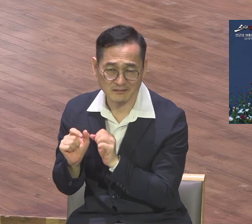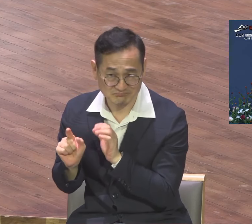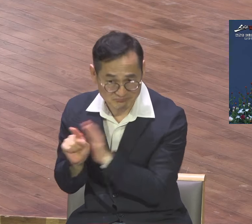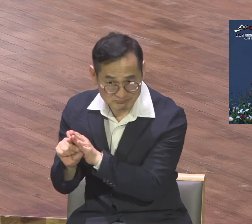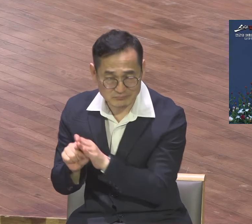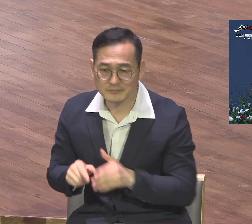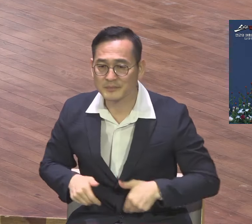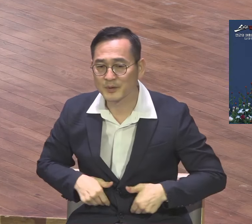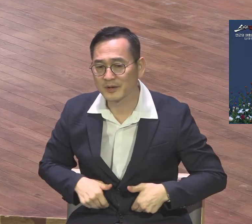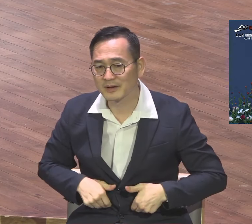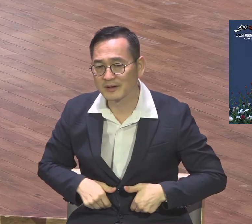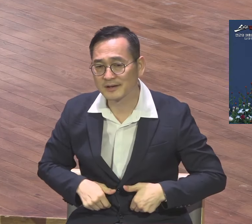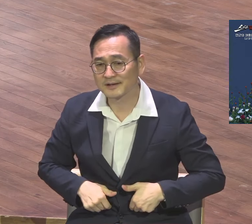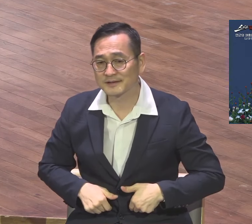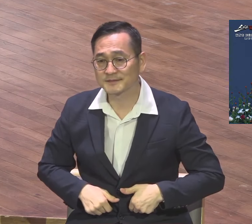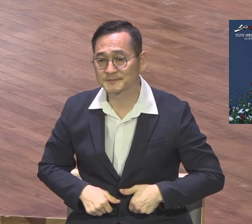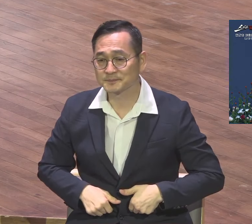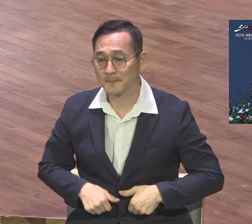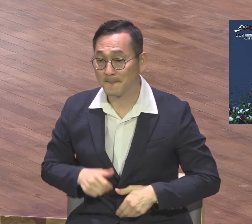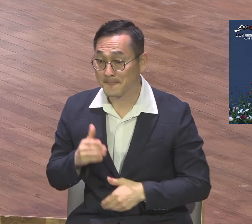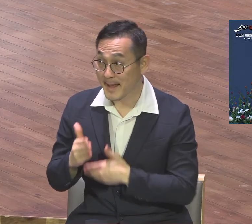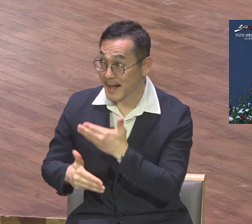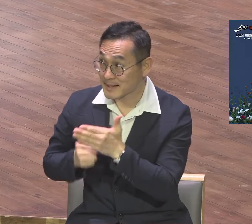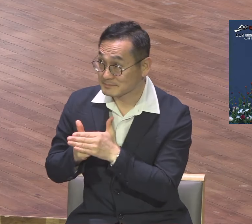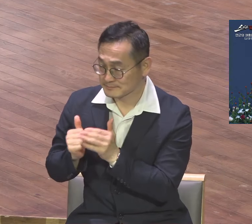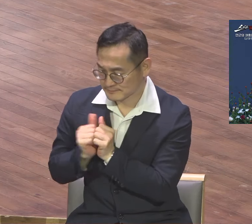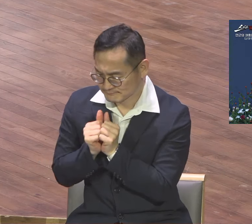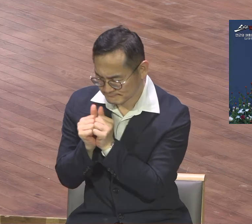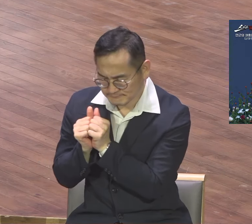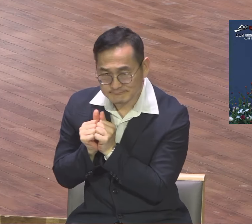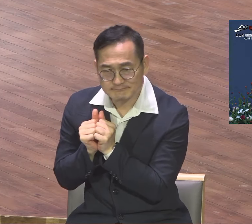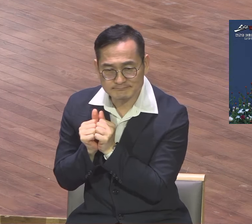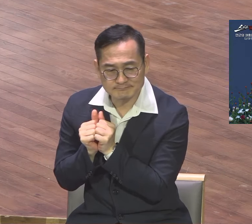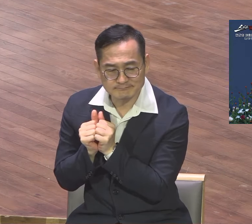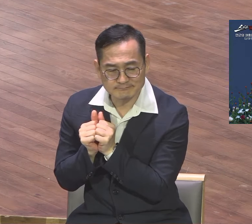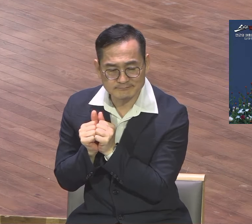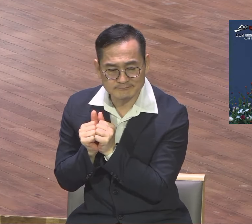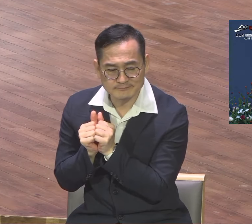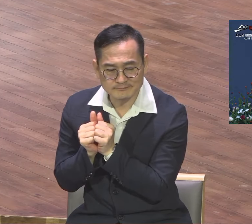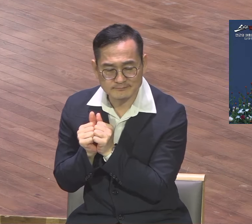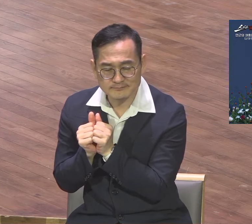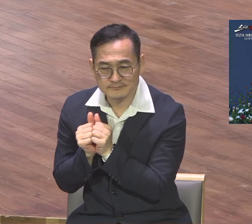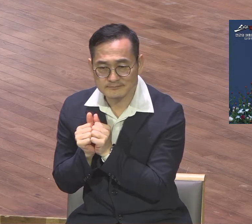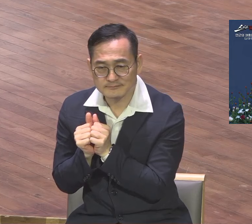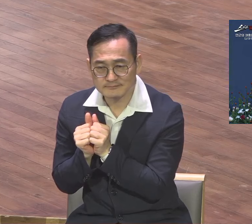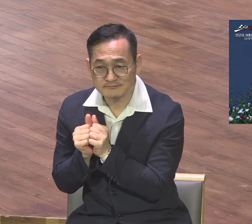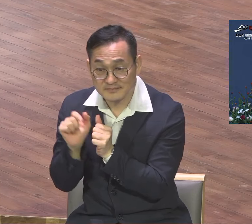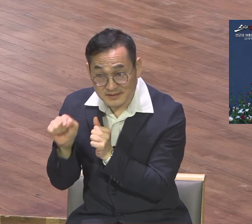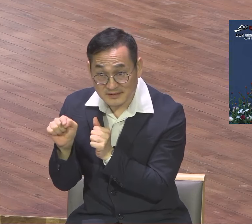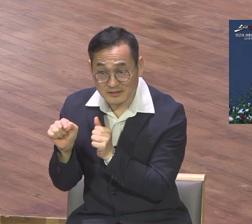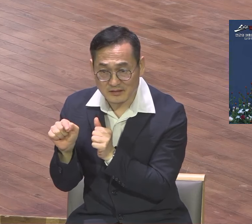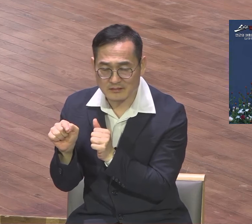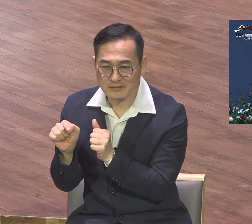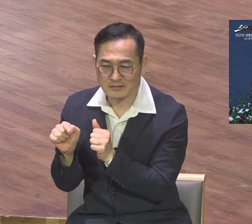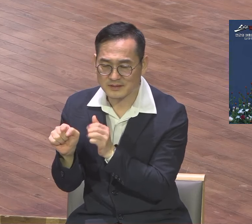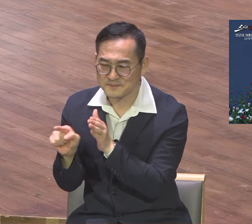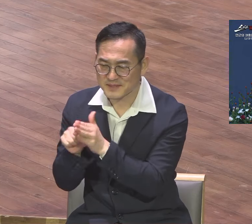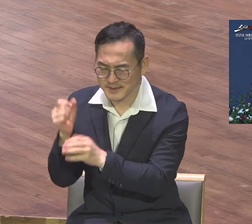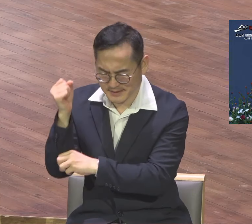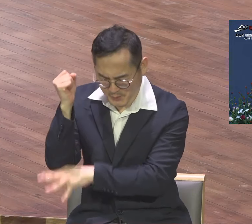이게 신앙생활 본질이에요. 하나님이 나와 함께 계신다가 신앙생활 본질이라니까요. 공부를